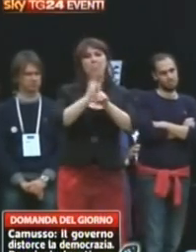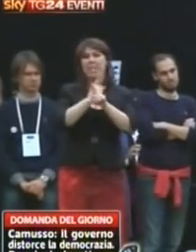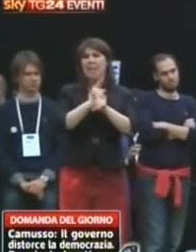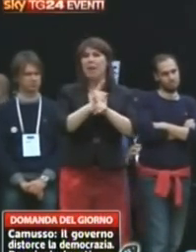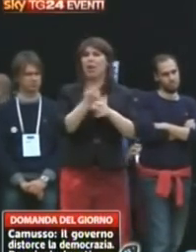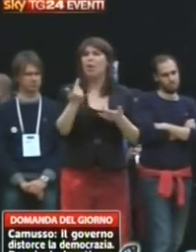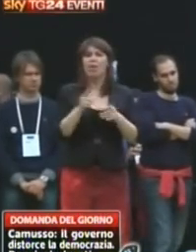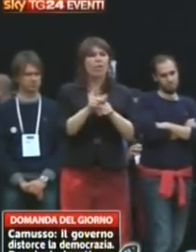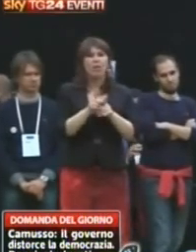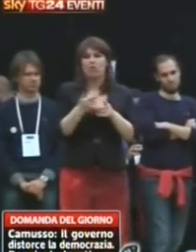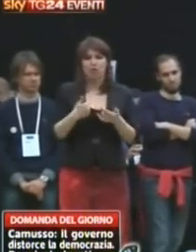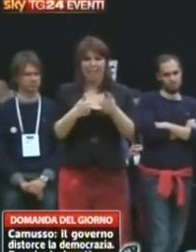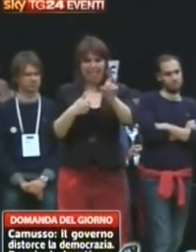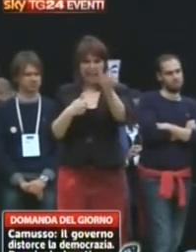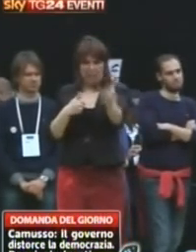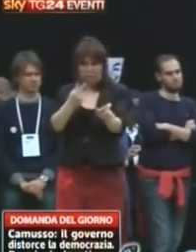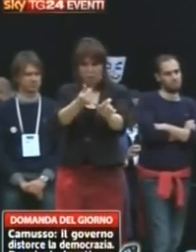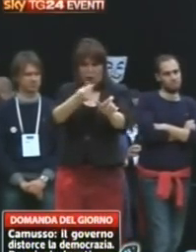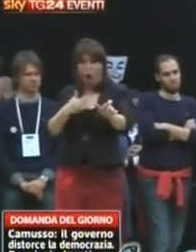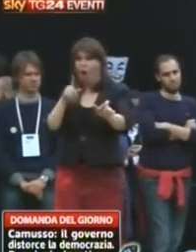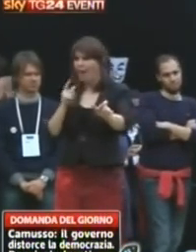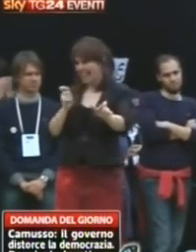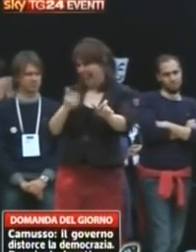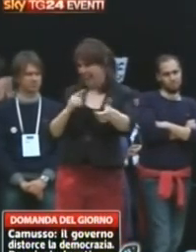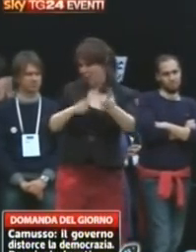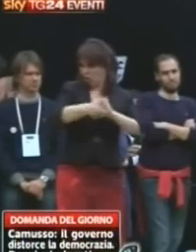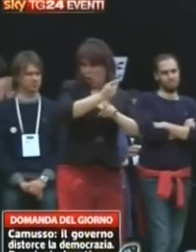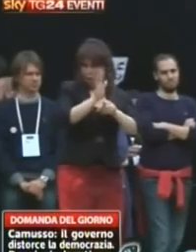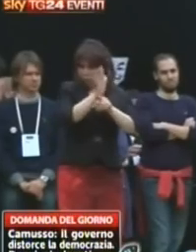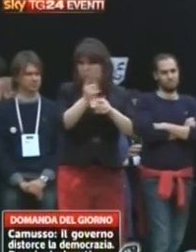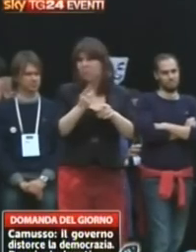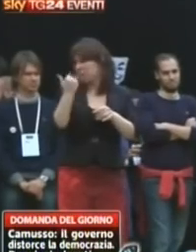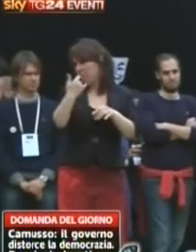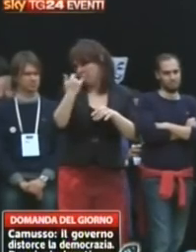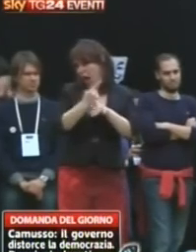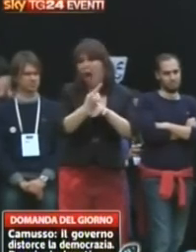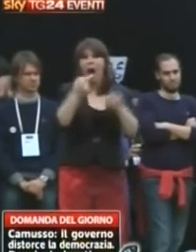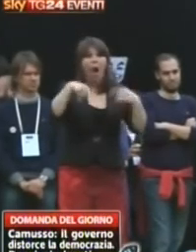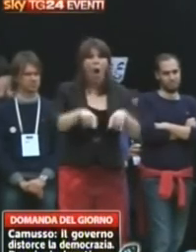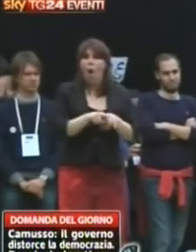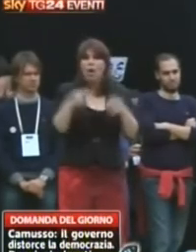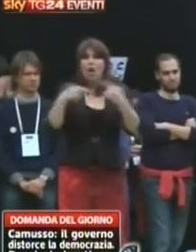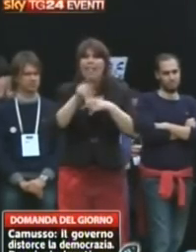io avevo un credito con uno, un debito con un altro, ti passavo il credito che avevo. Adesso ci gestiamo